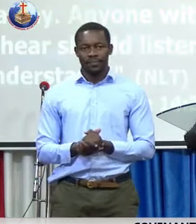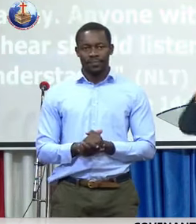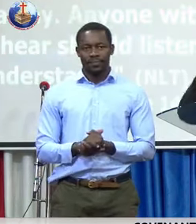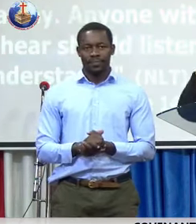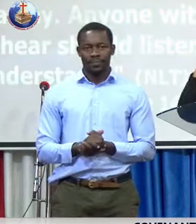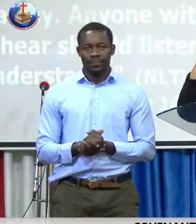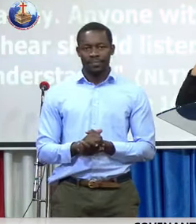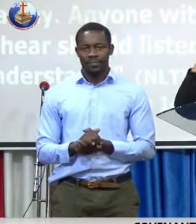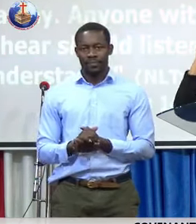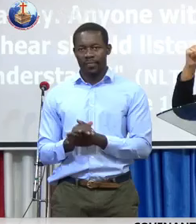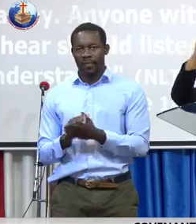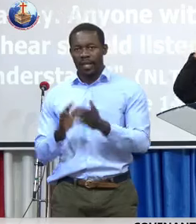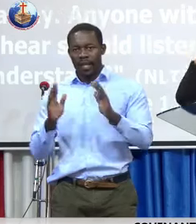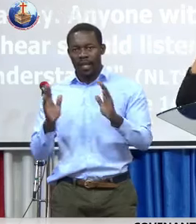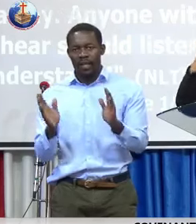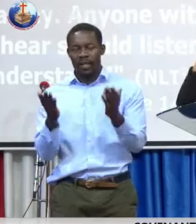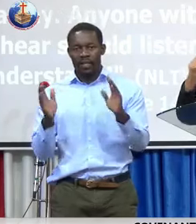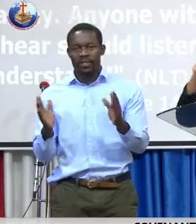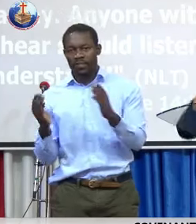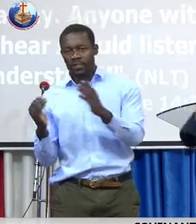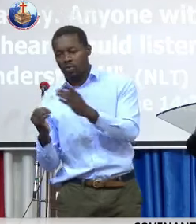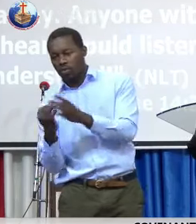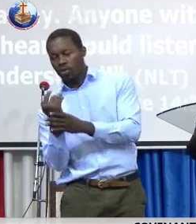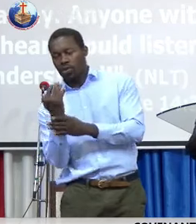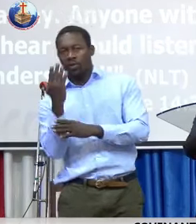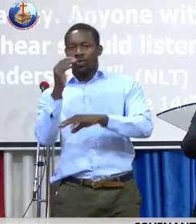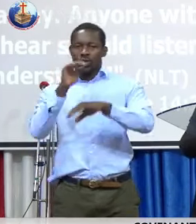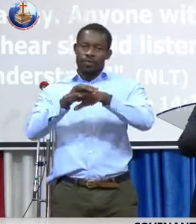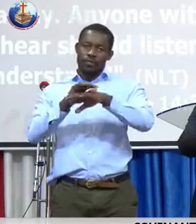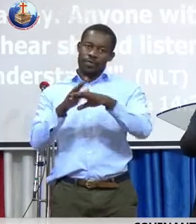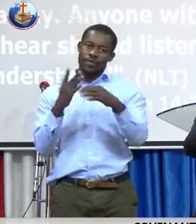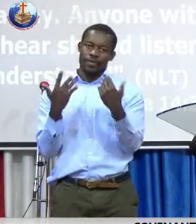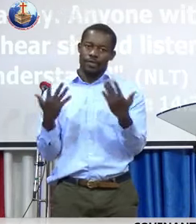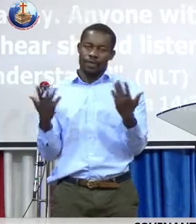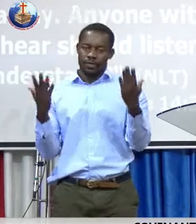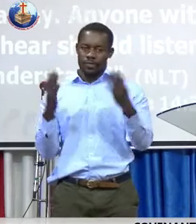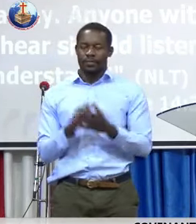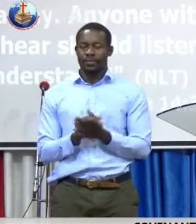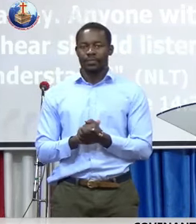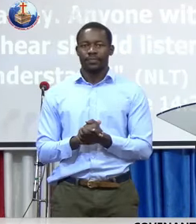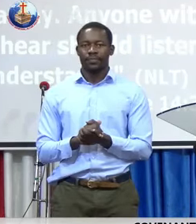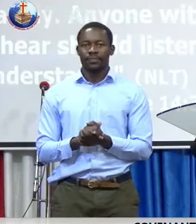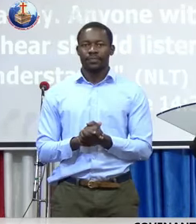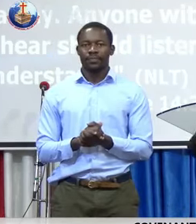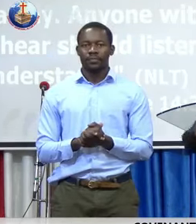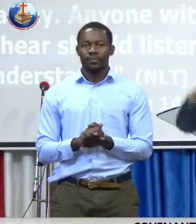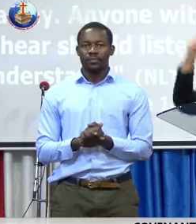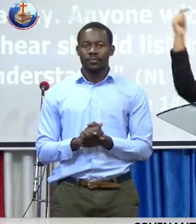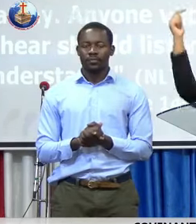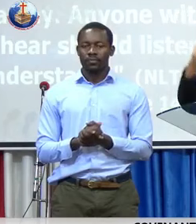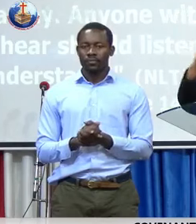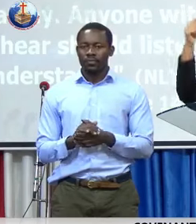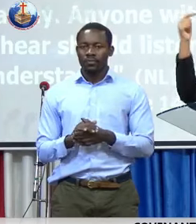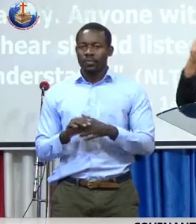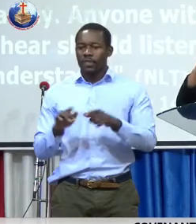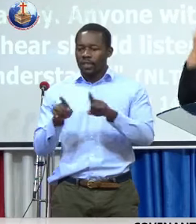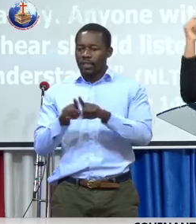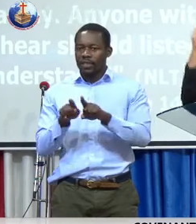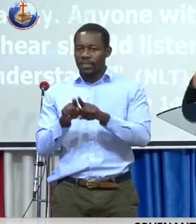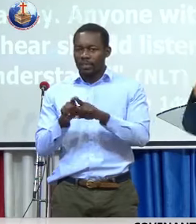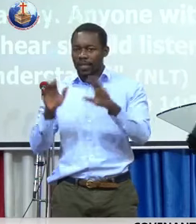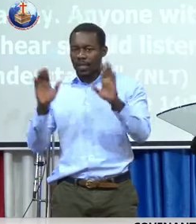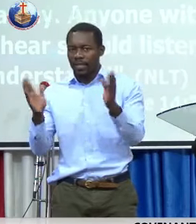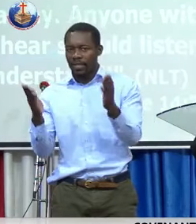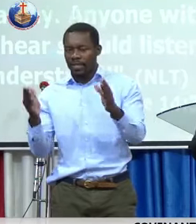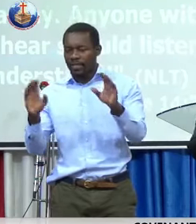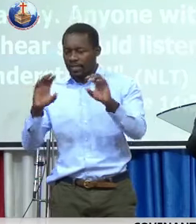vitakatifu. To encourage the growth of good things. Kuhimiza hali ya kukuza vitu vitakatifu. And to discourage the growth of